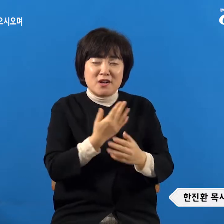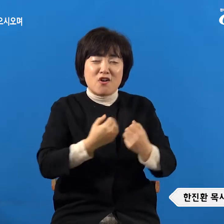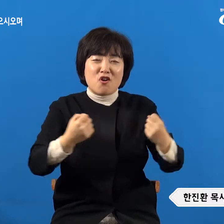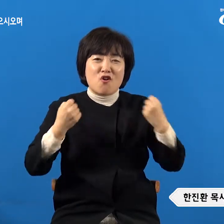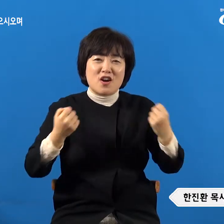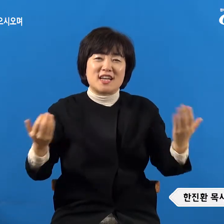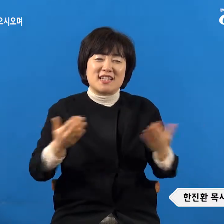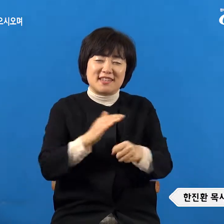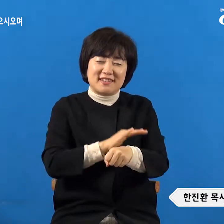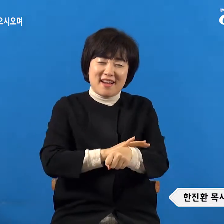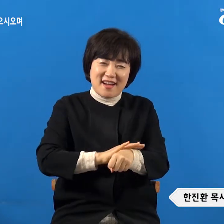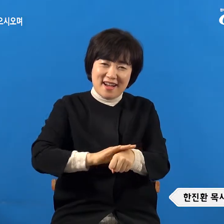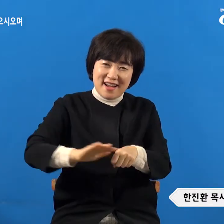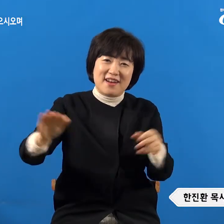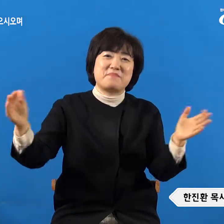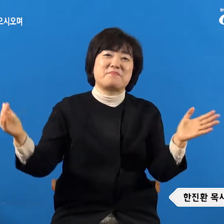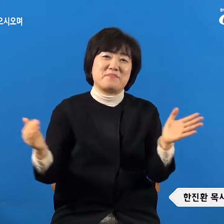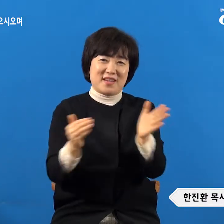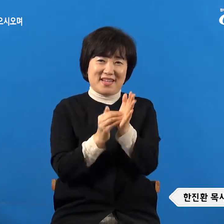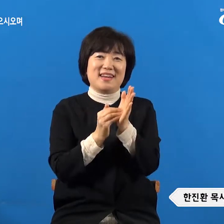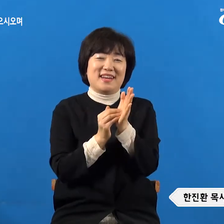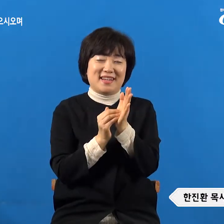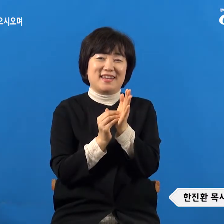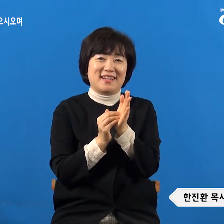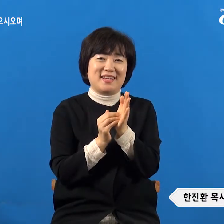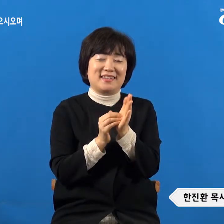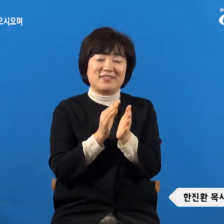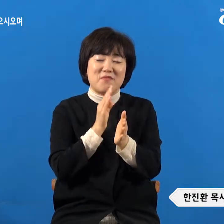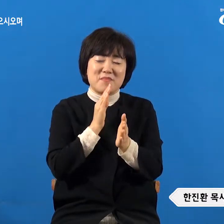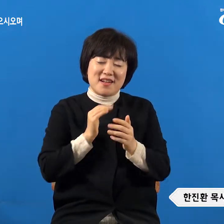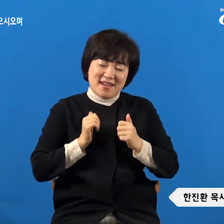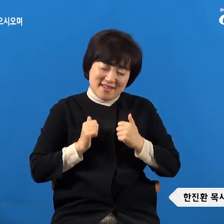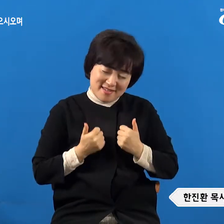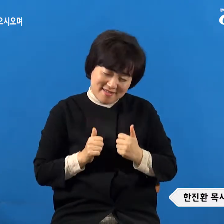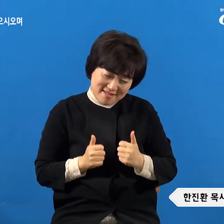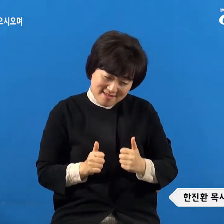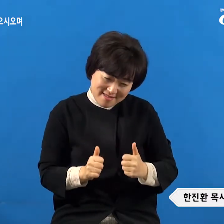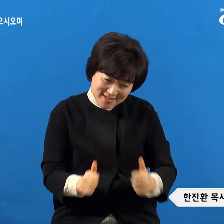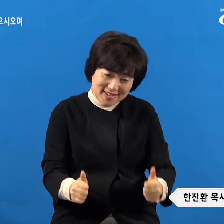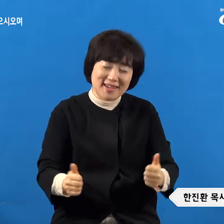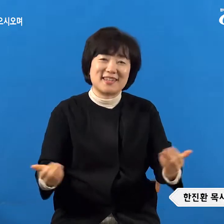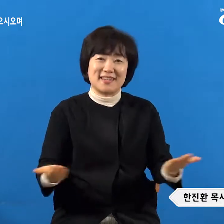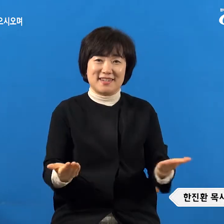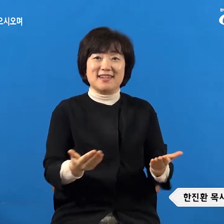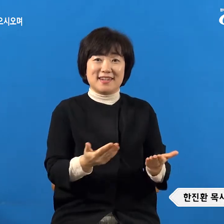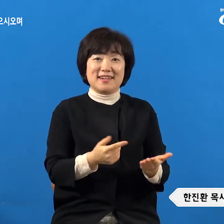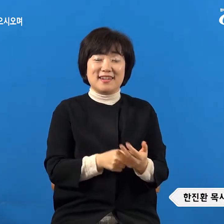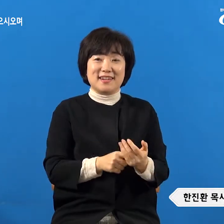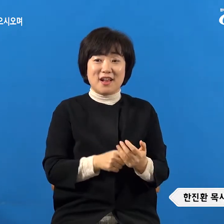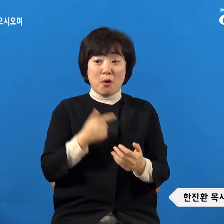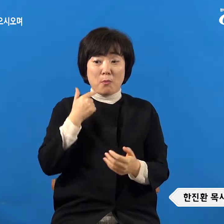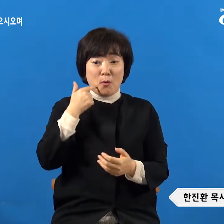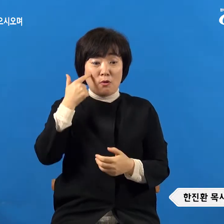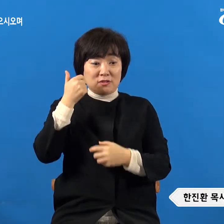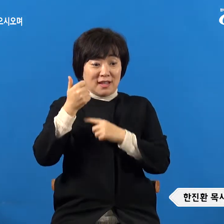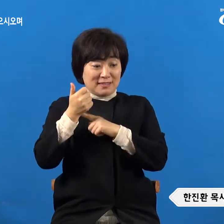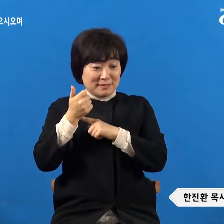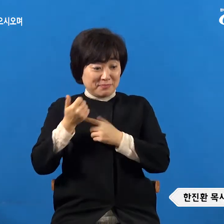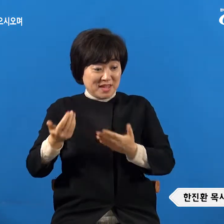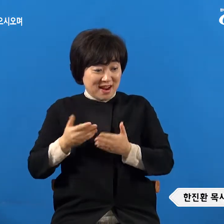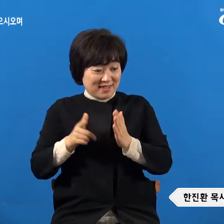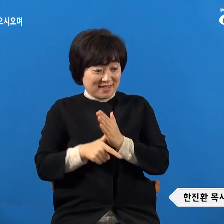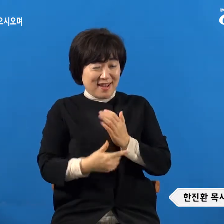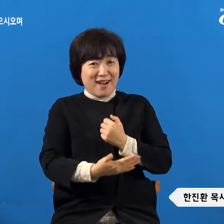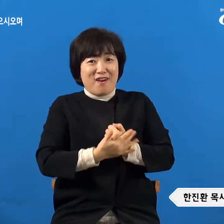일을 잘 감당을 했습니다. 얼마나 신실하게 잘 일하시는지 목사님 목회에